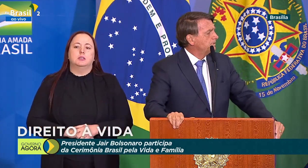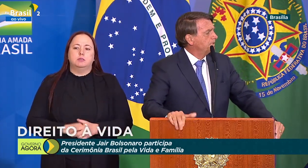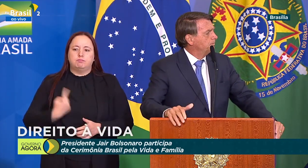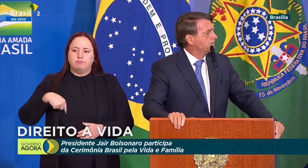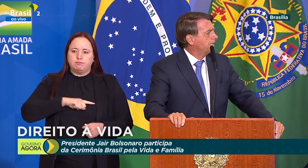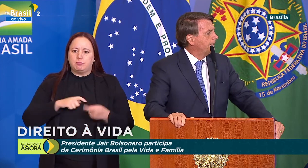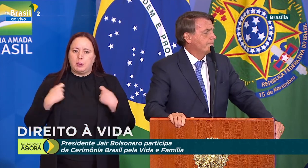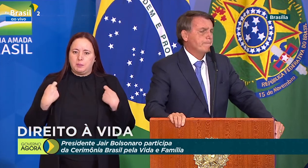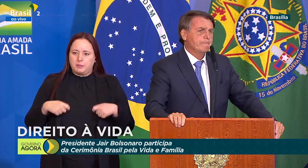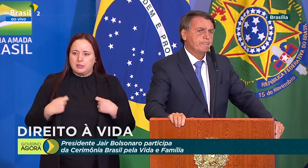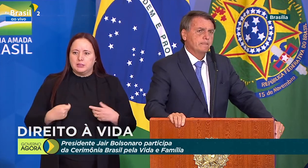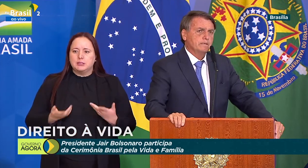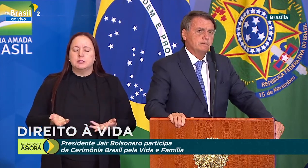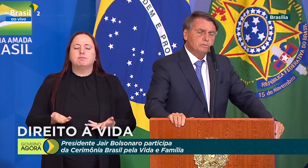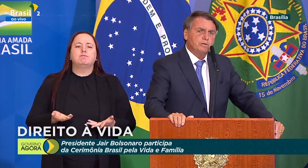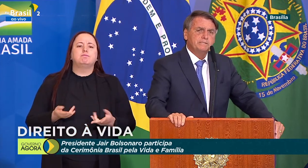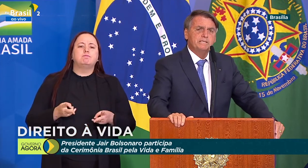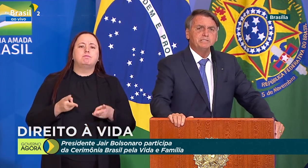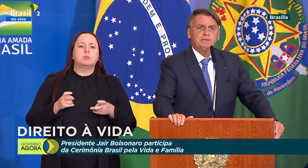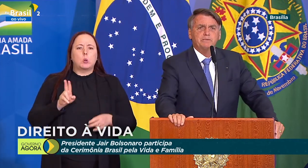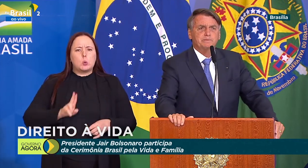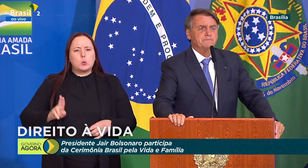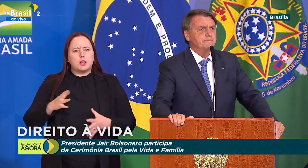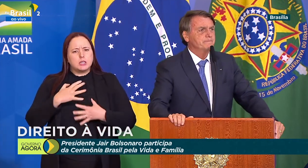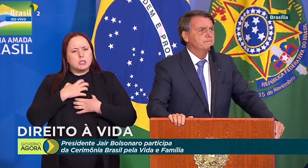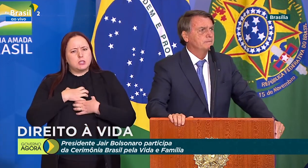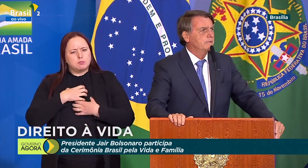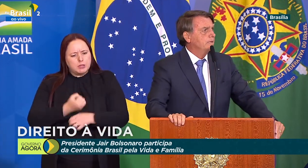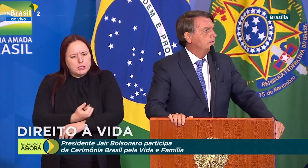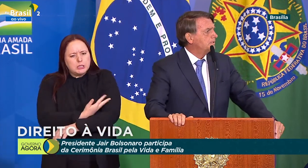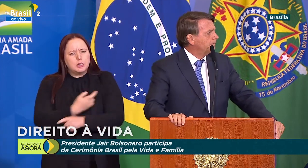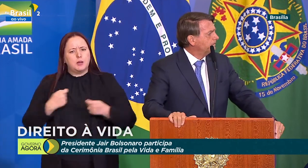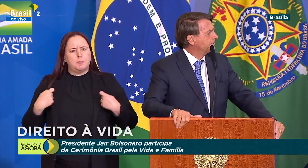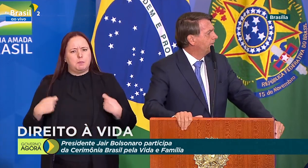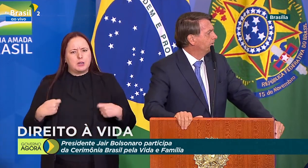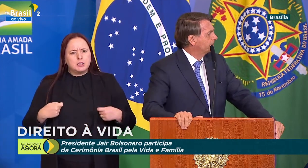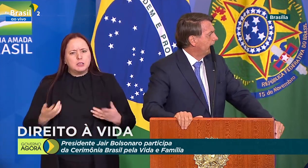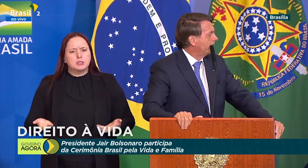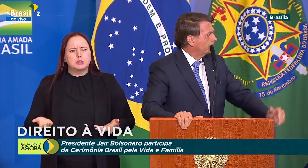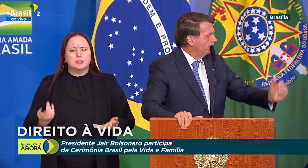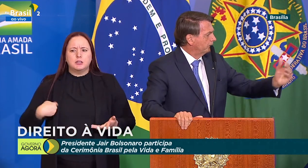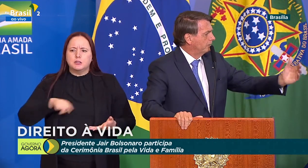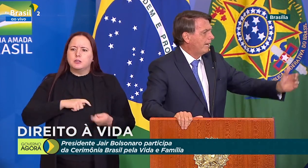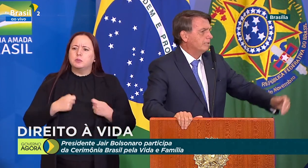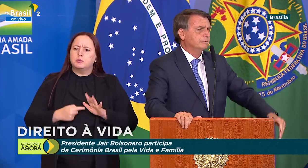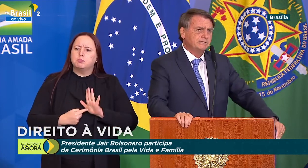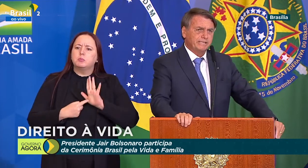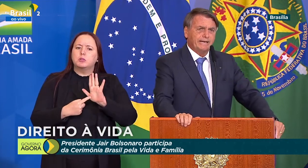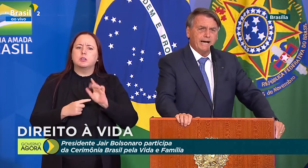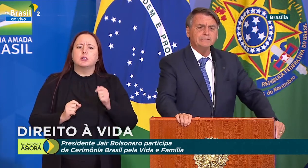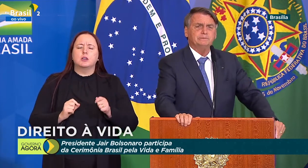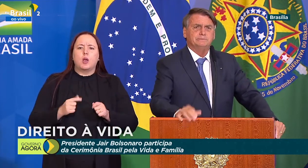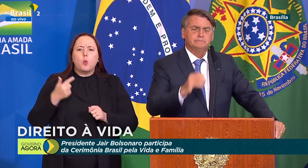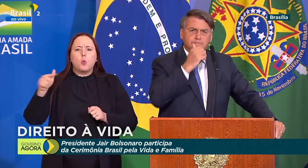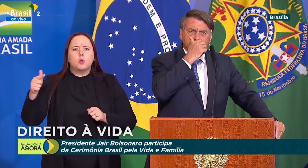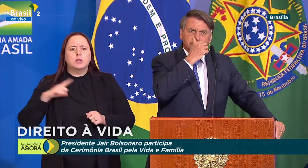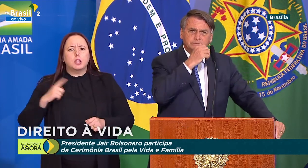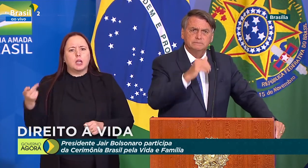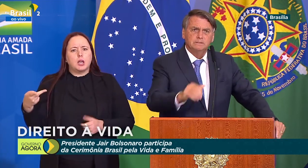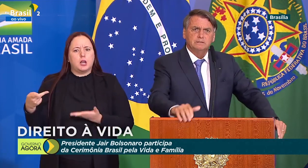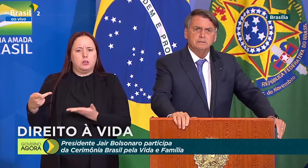e nós temos que demonstrar o nosso sentimento nós temos tentar mostrar que o outro lado está